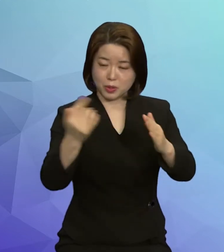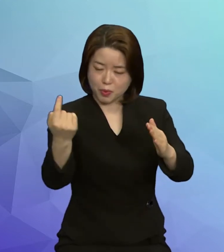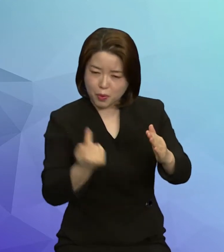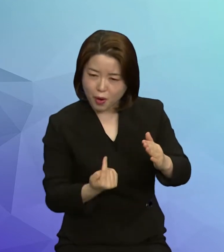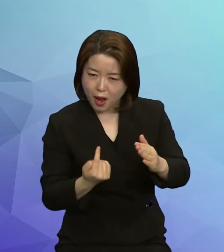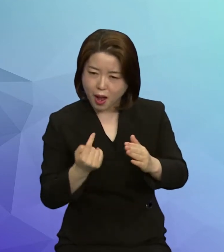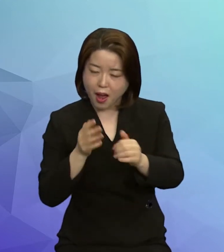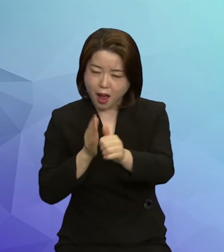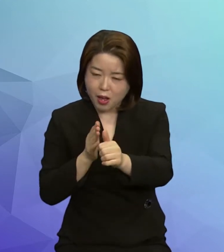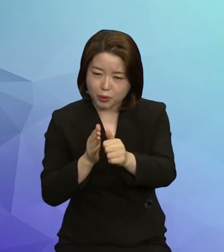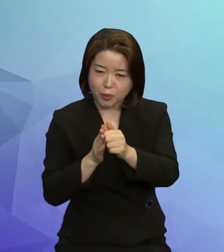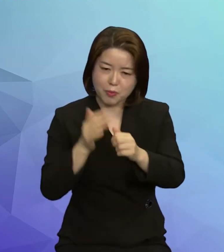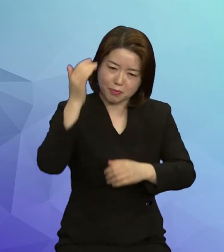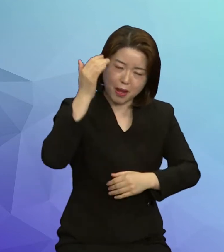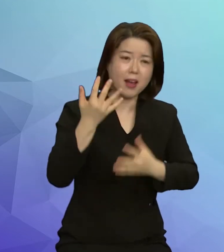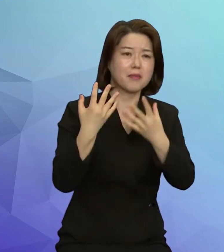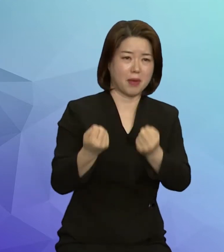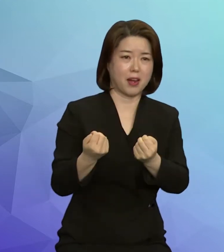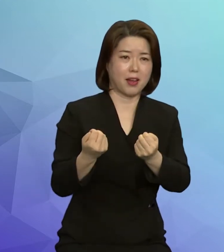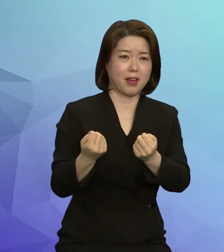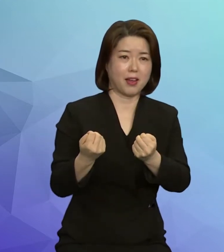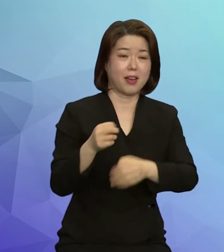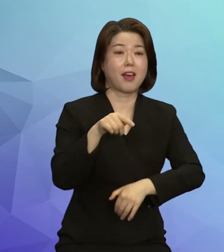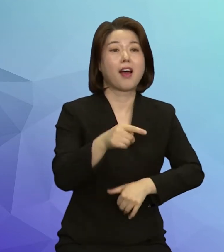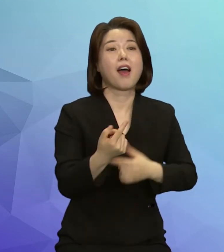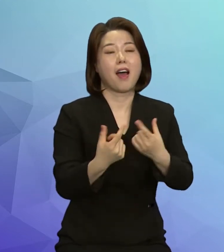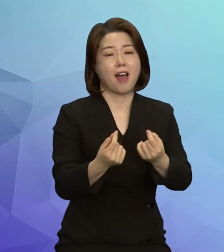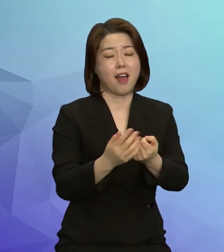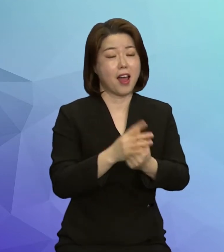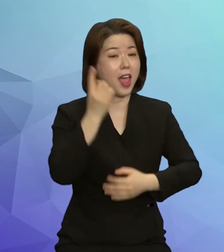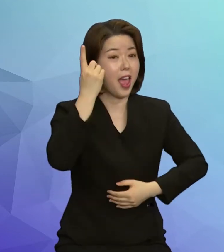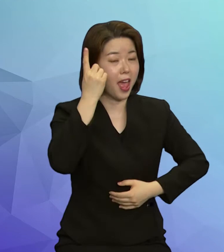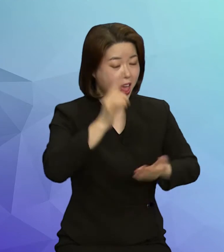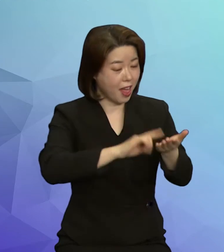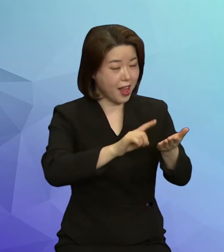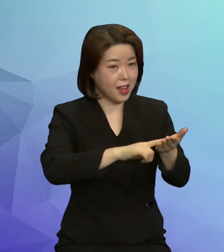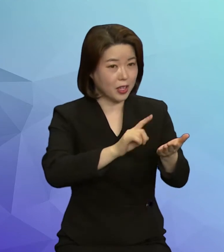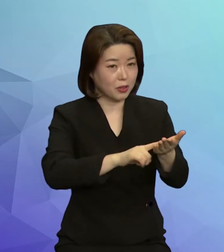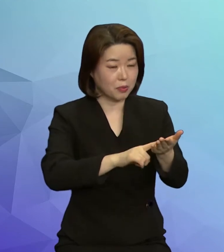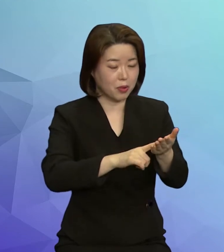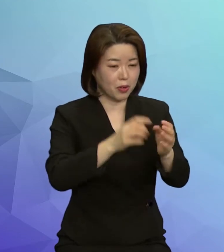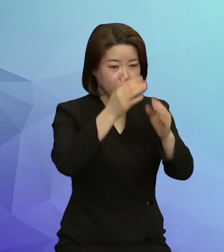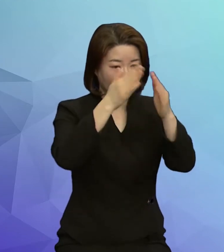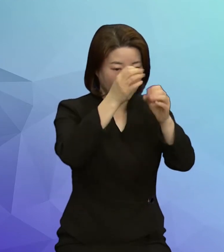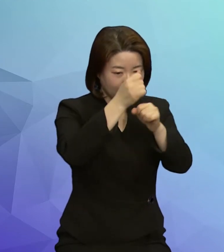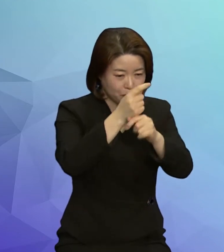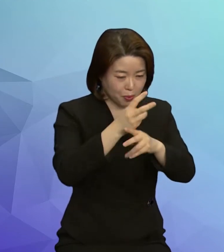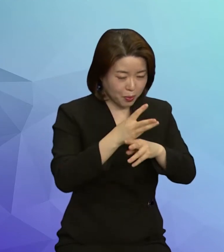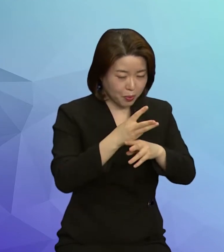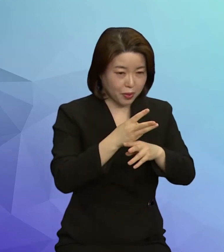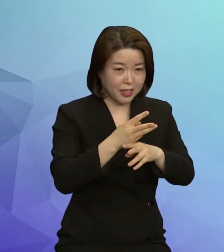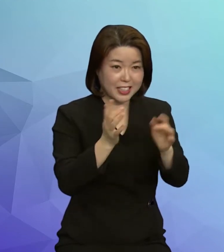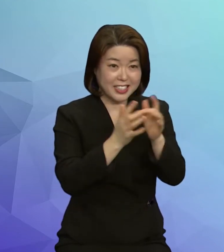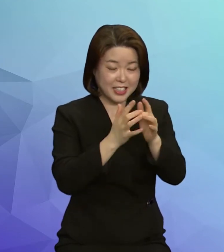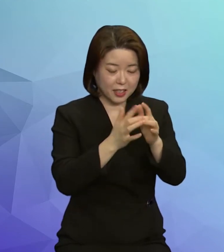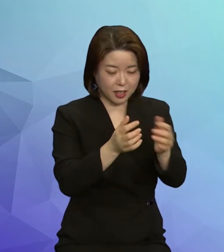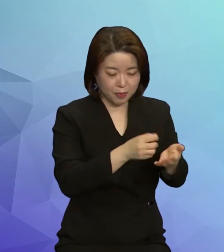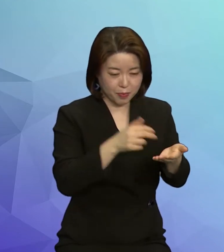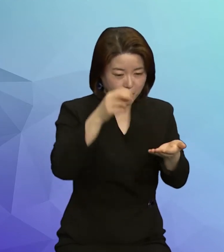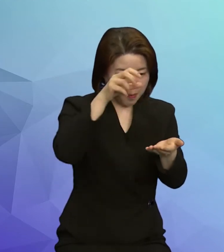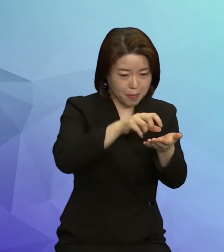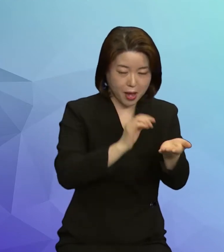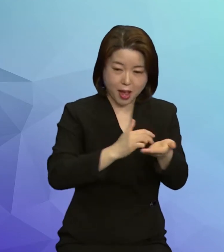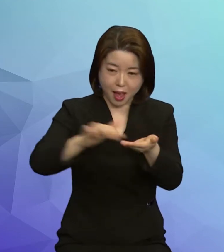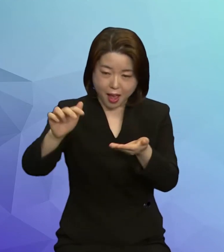집으로 오라고 해도 걸림돌이 있으신 분들, 휴대폰에 그냥 주소만 넣어드리면